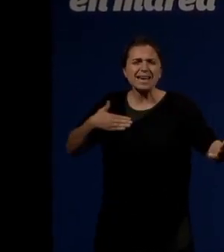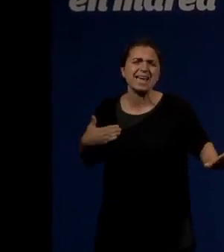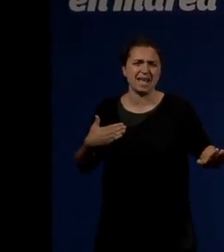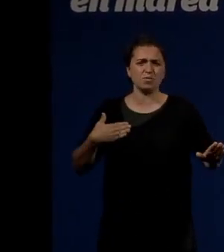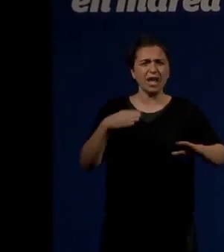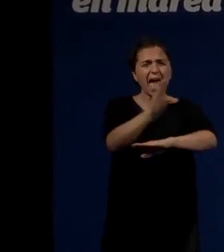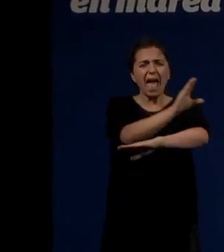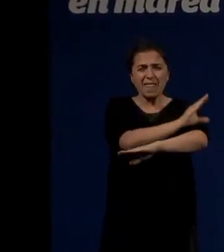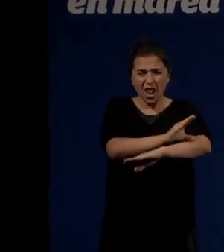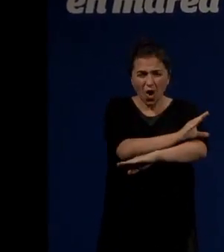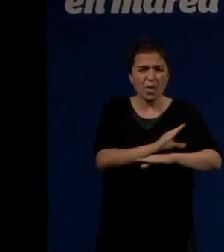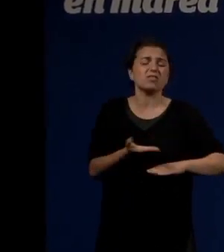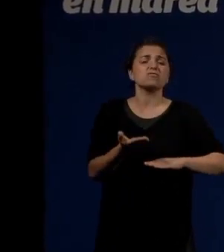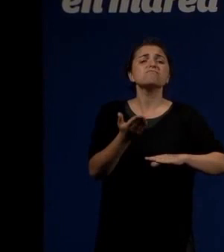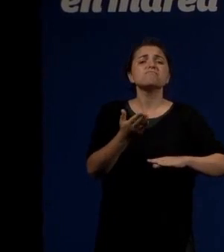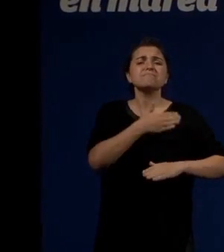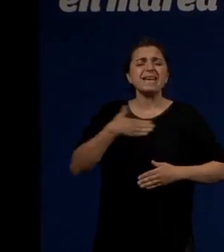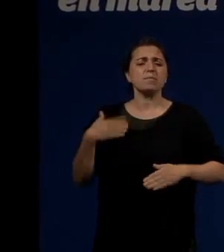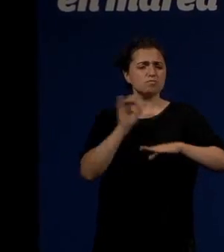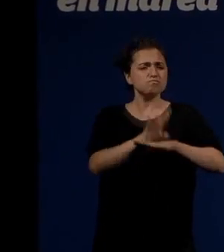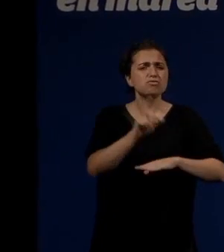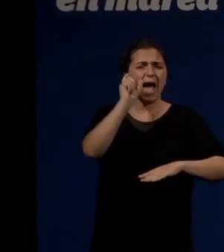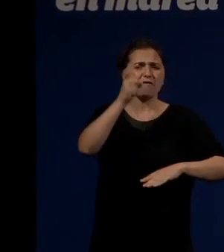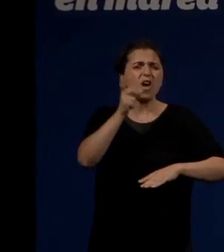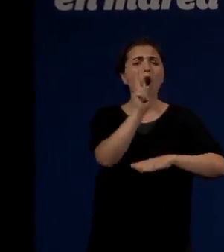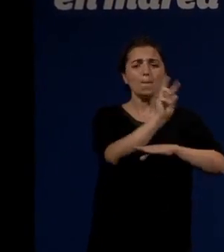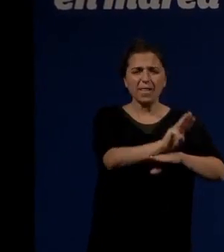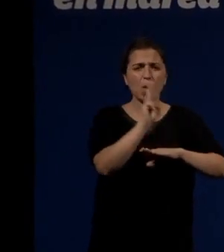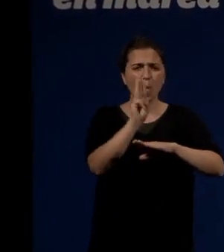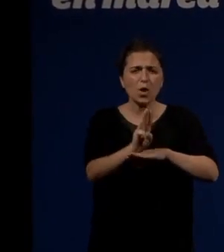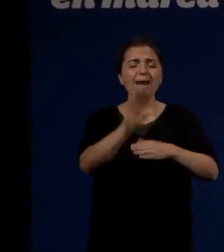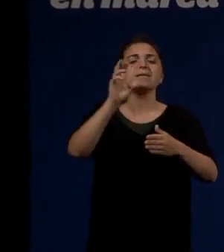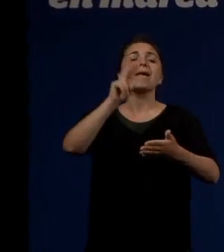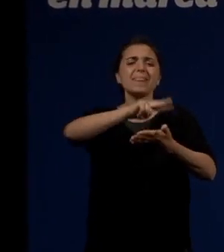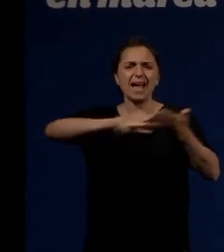goberno galego ao señor Alberto Núñez Feijóo e ao Partido Popular de Galicia.